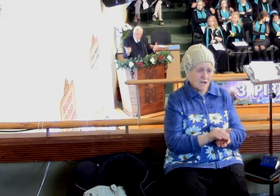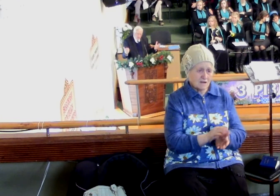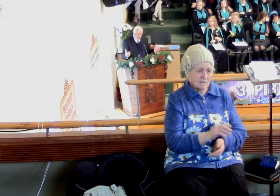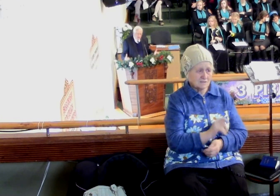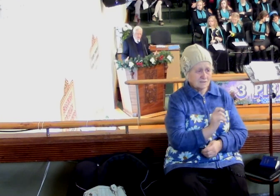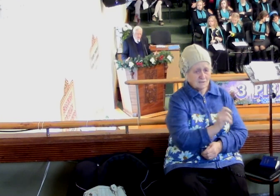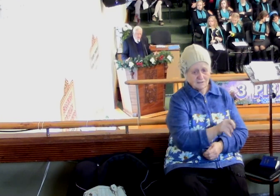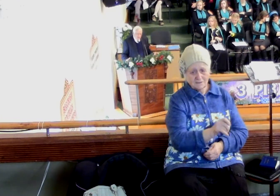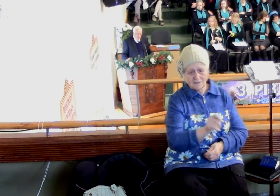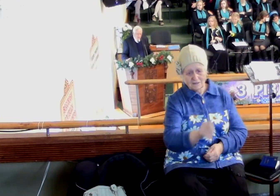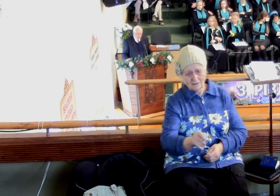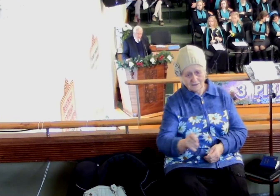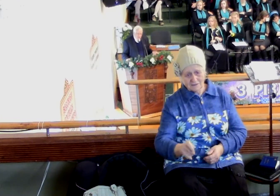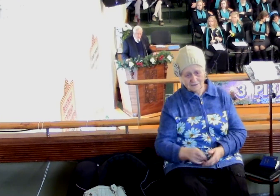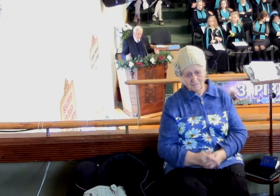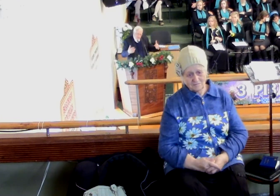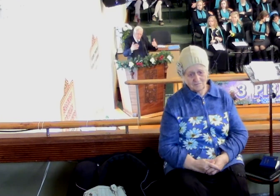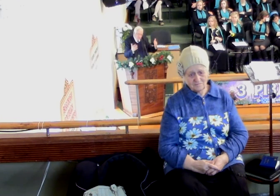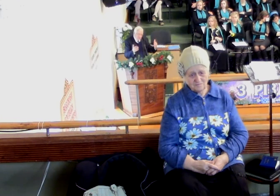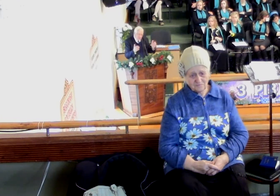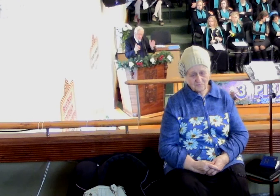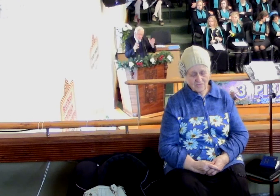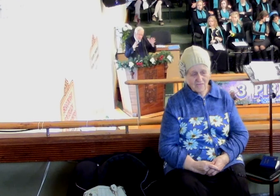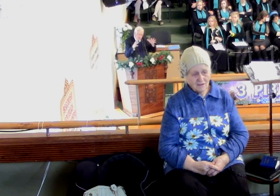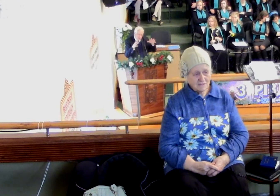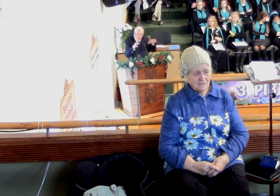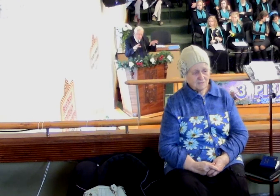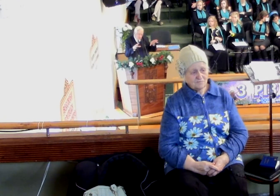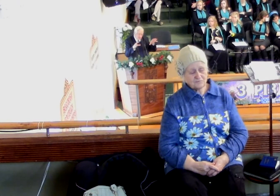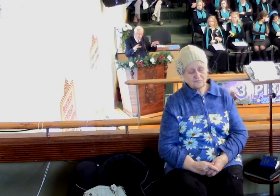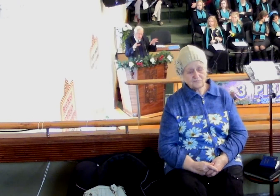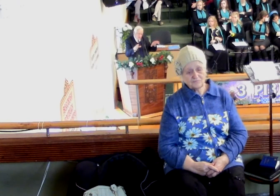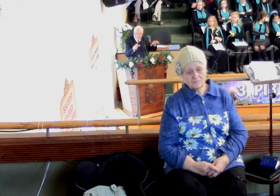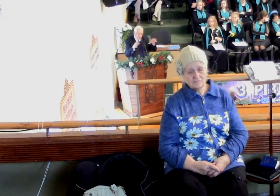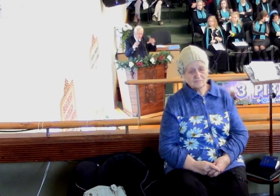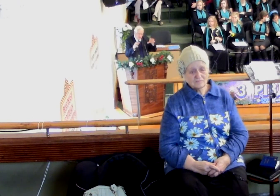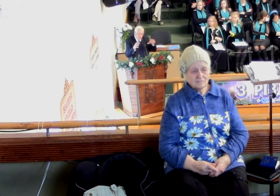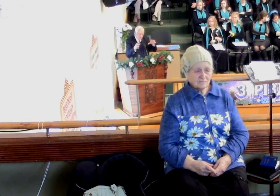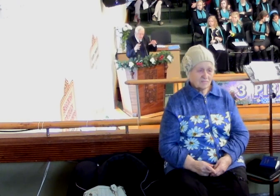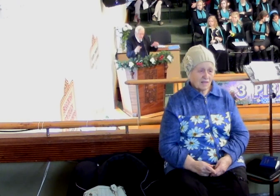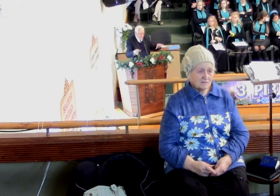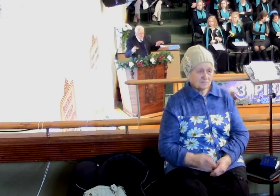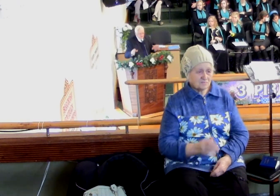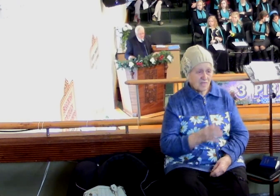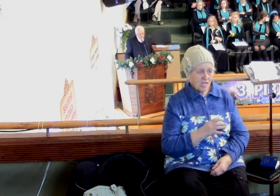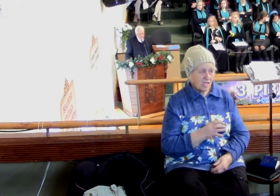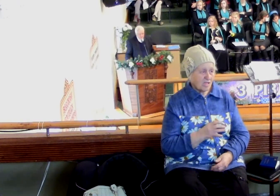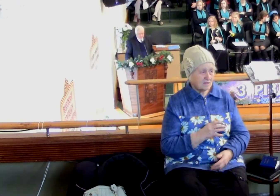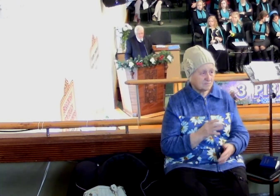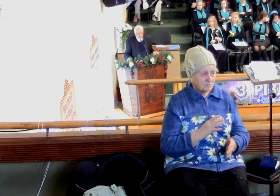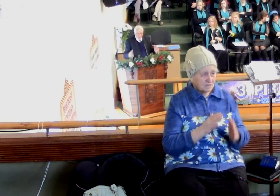Ему давал. Там был домик, где изображена Мария, Иосиф, овечки